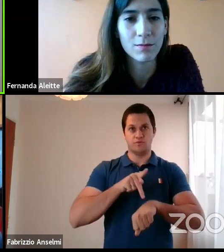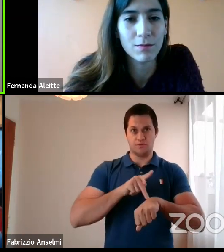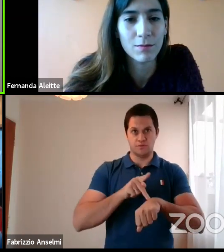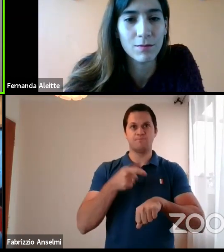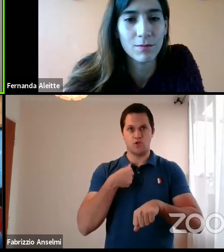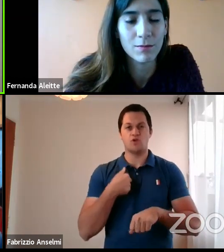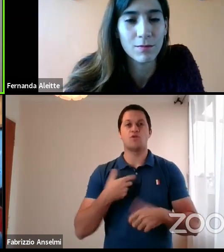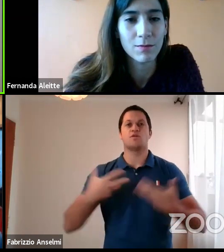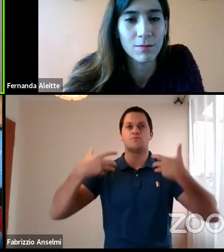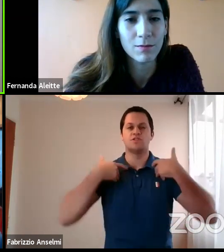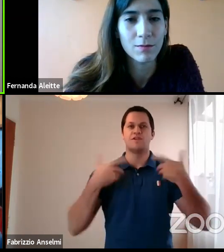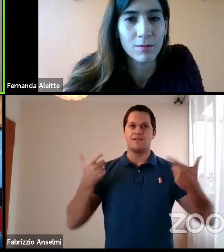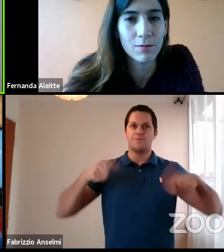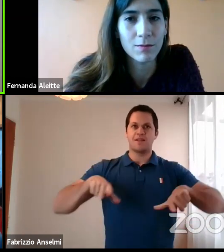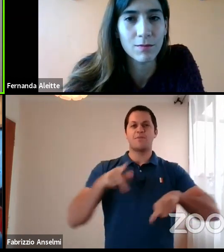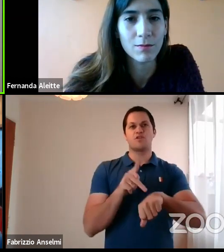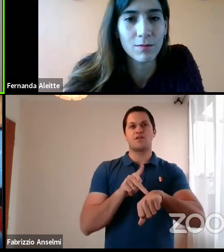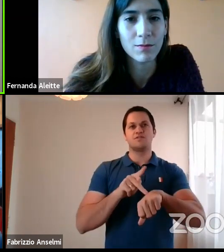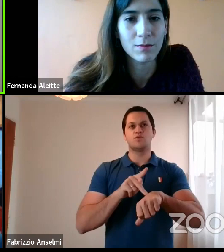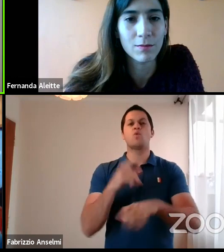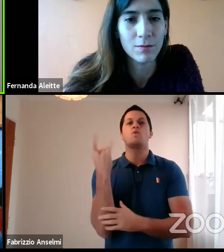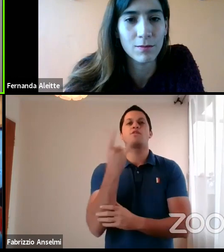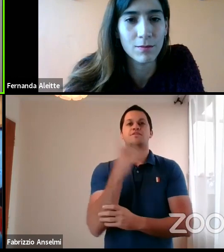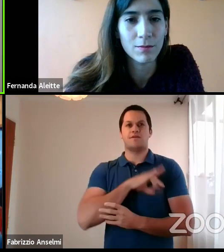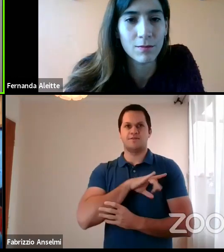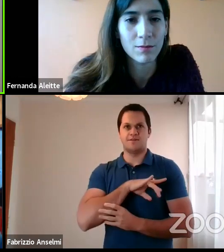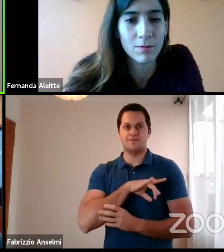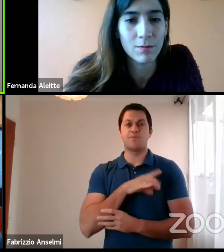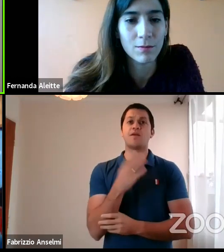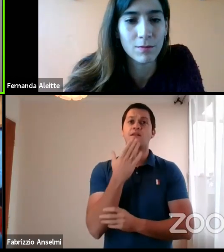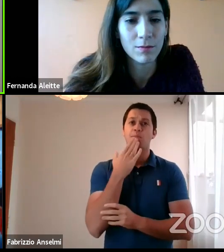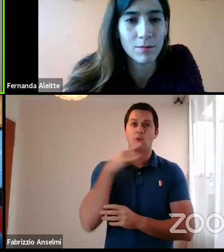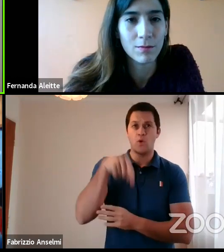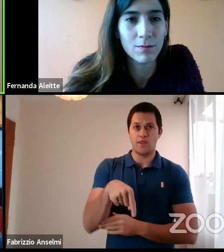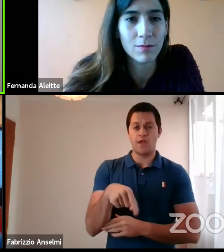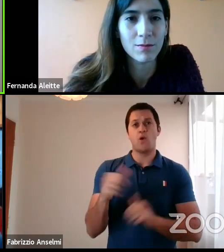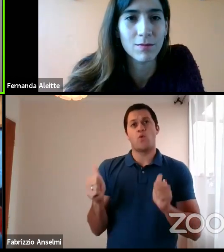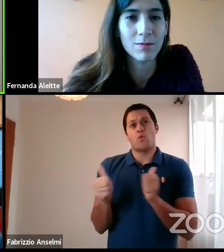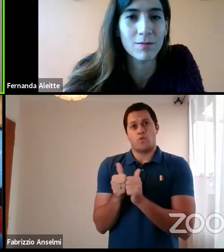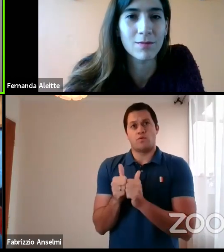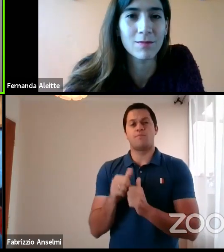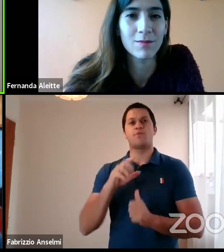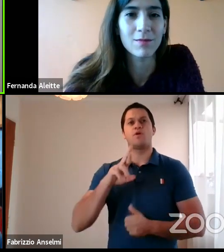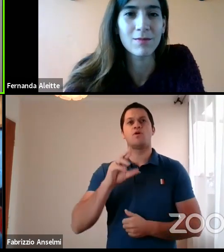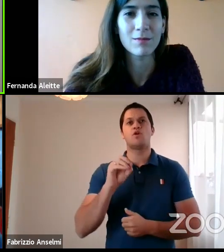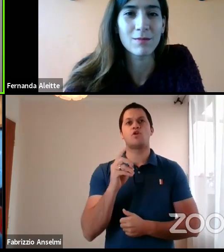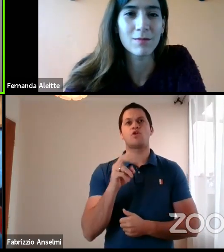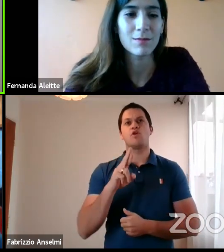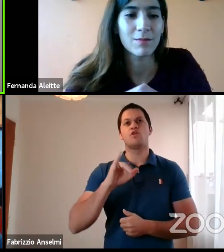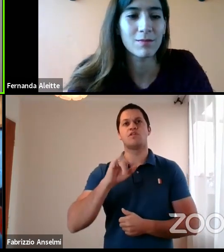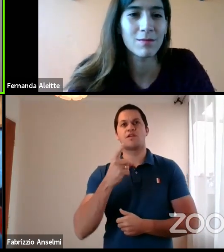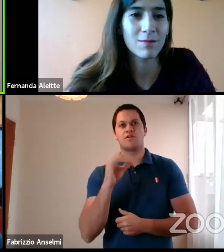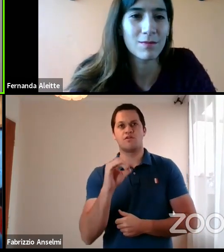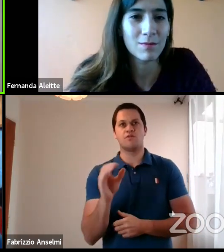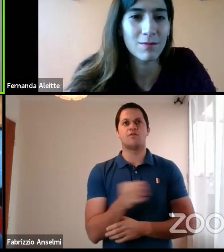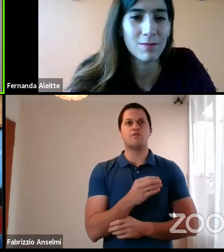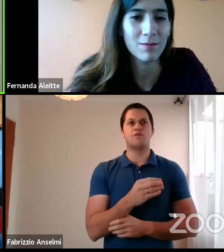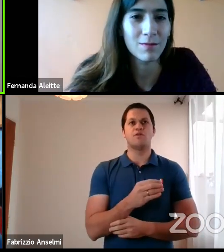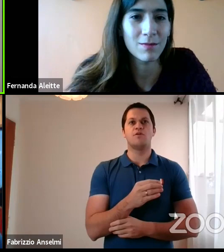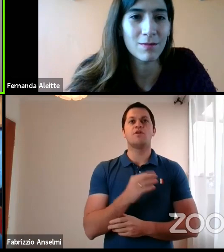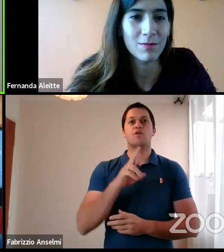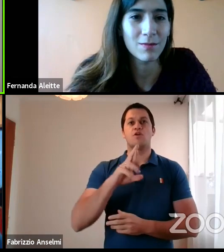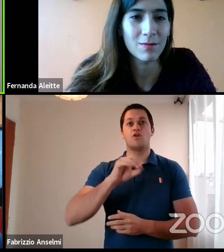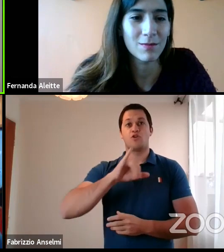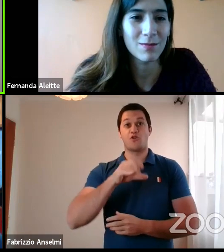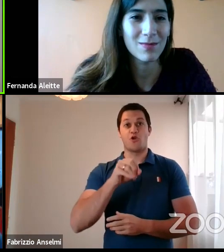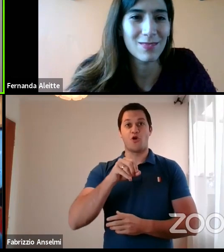del Departamento de Kinesiología de la Universidad de Chile. Y estamos hoy día con Rodrigo Rojo, quién es el. No, es Rodrigo, es Rodrigo Rojo está